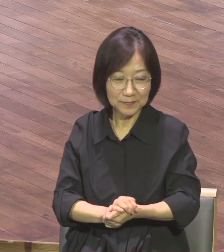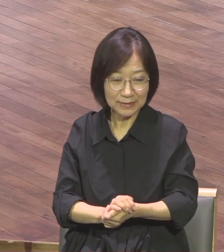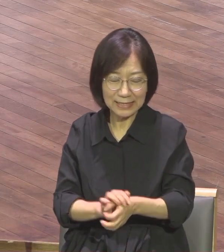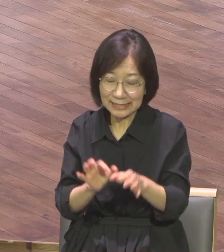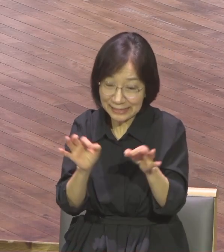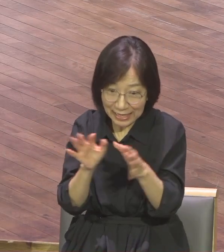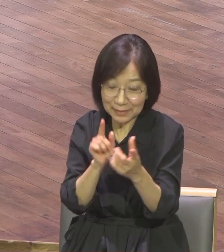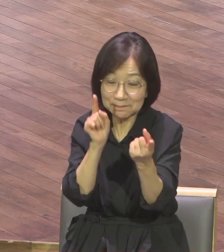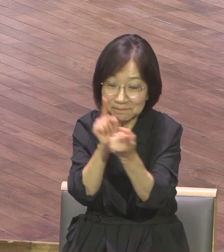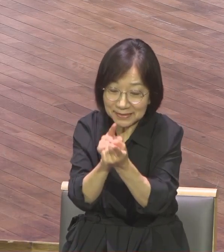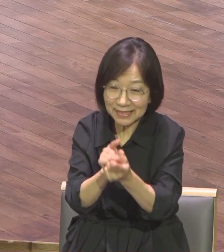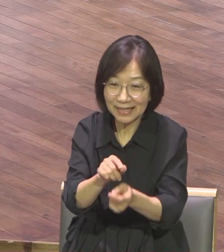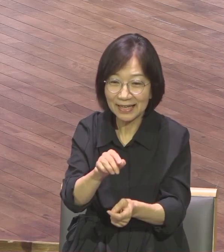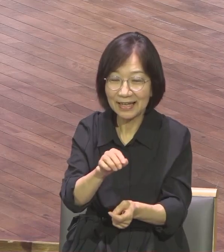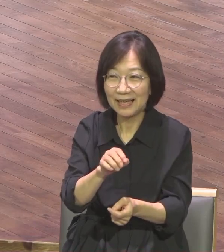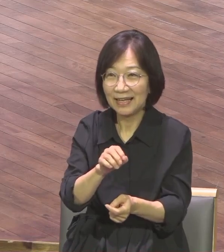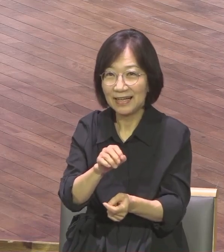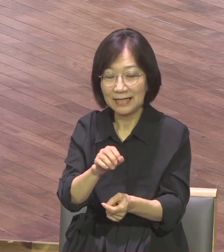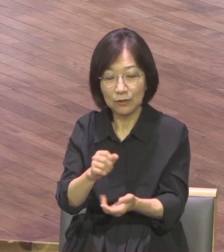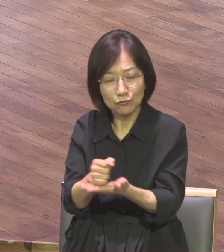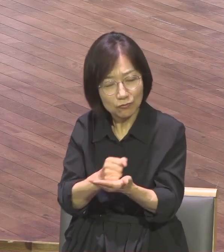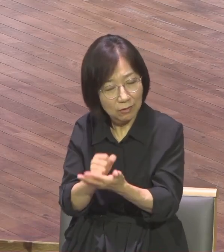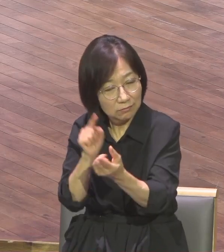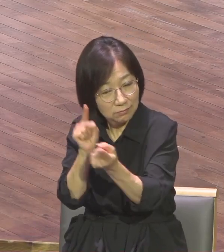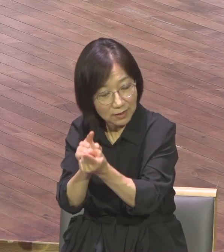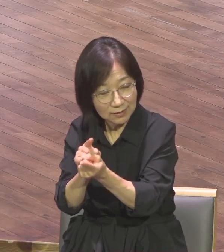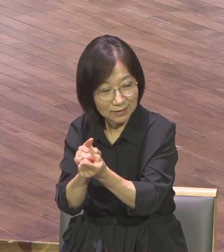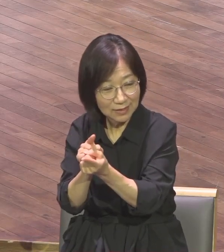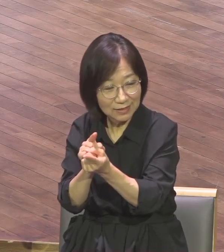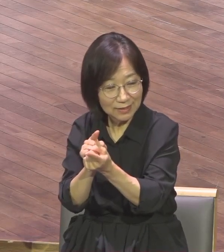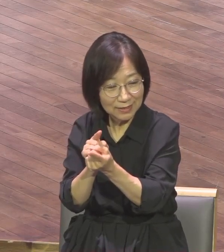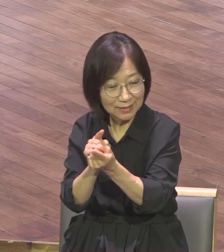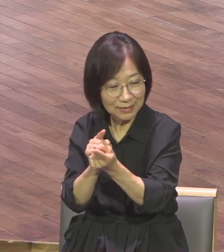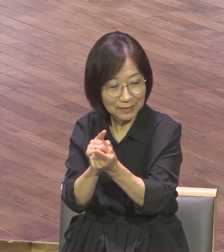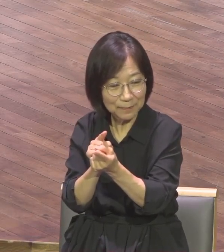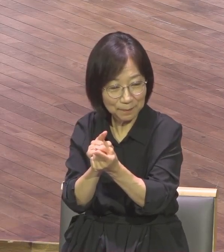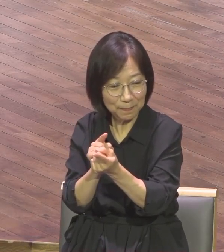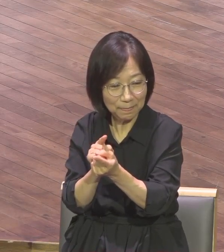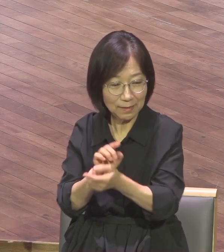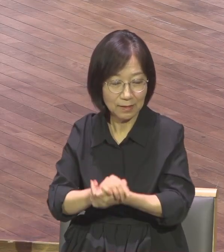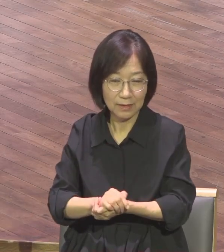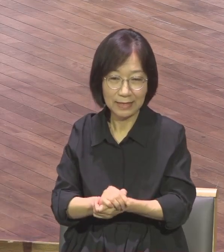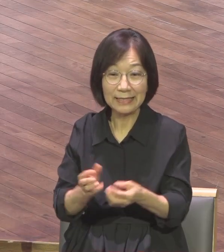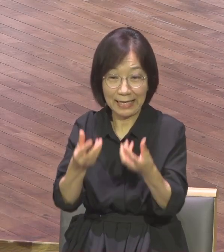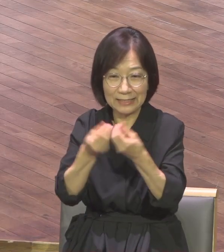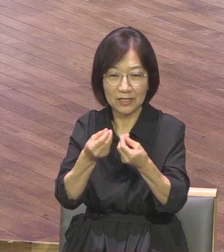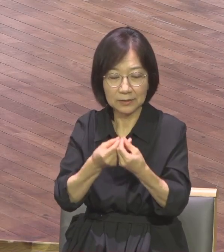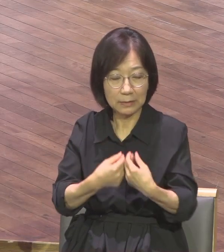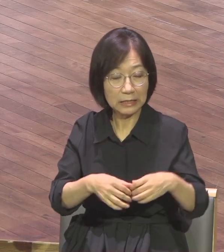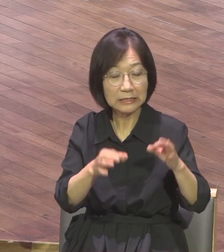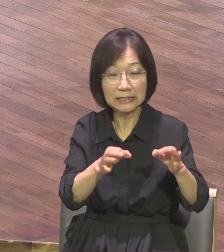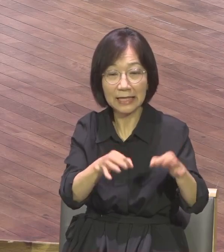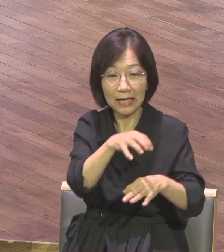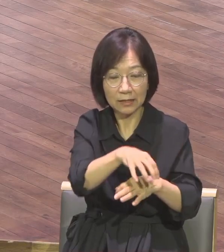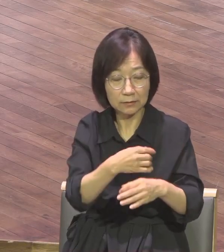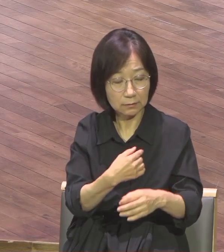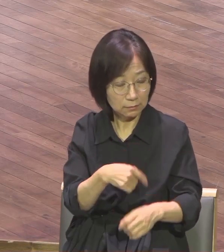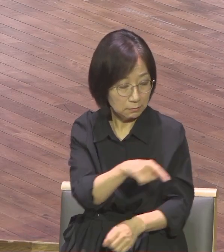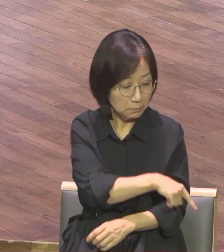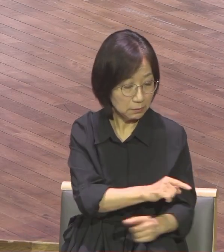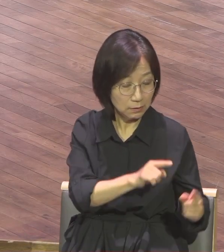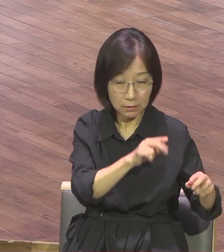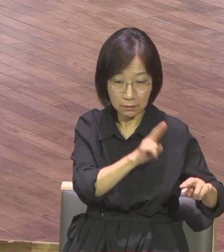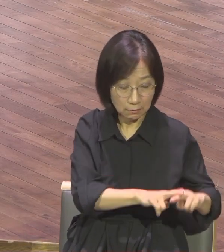정류장에서 잠깐 만나더라도, 차를 타고 가도 옆에 앉았다, 뭐 은행 갔는데 줄을 앉아있는데 옆에 앉았다, 복음을